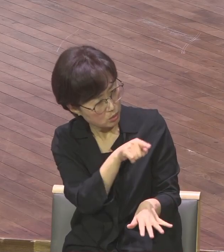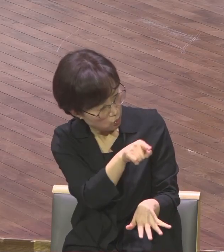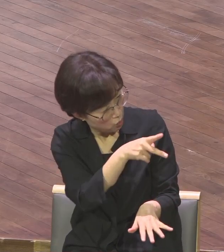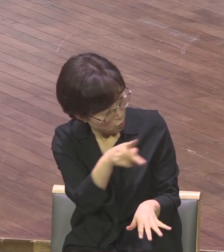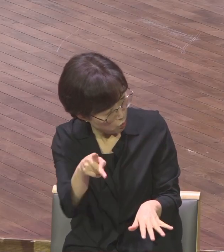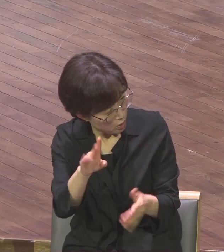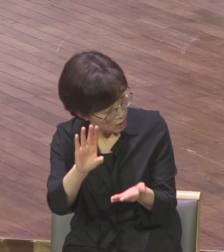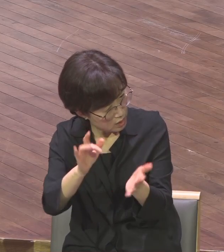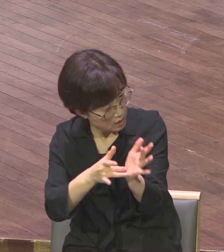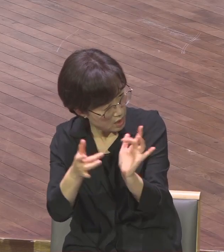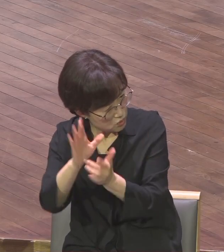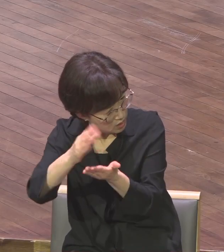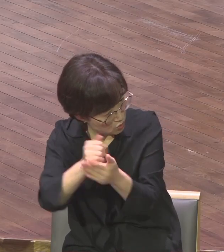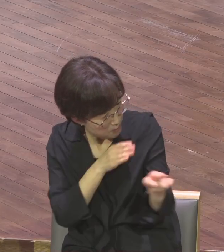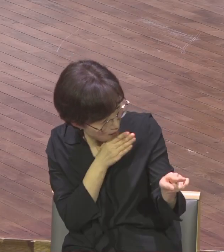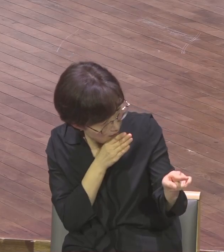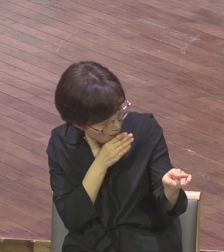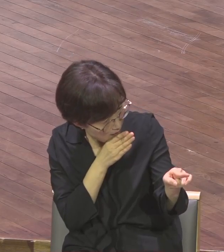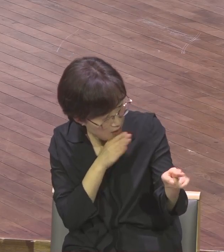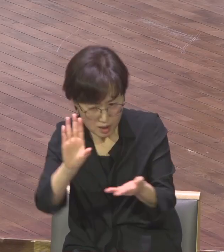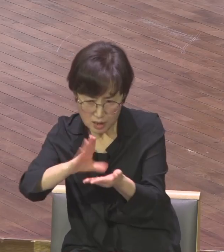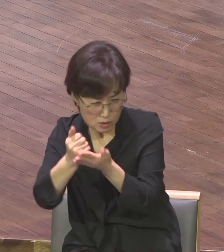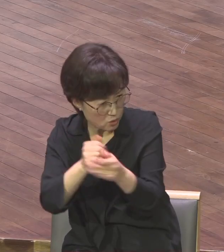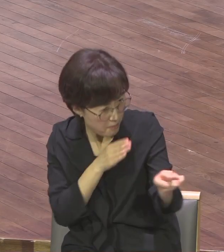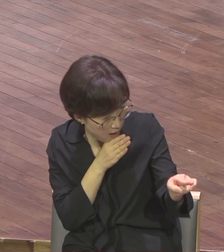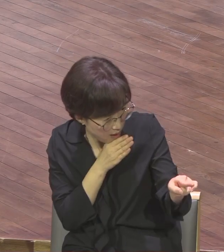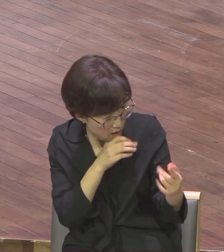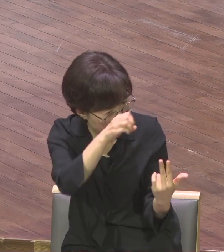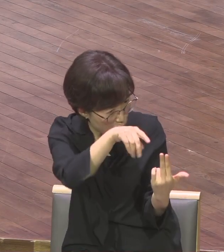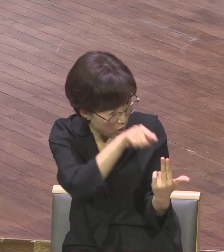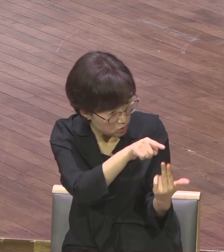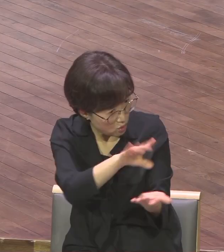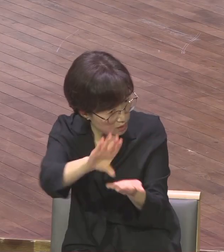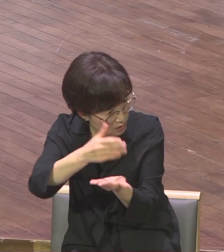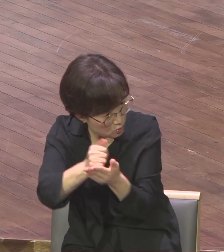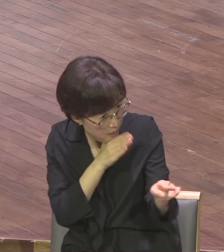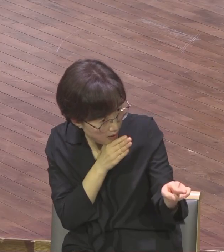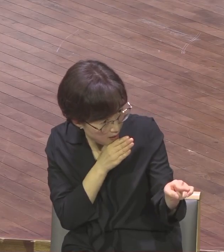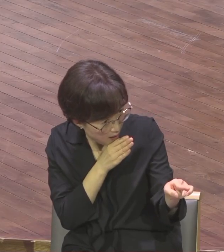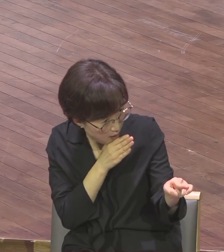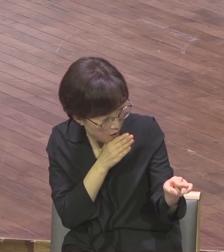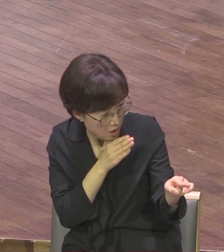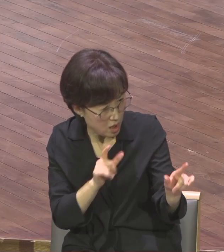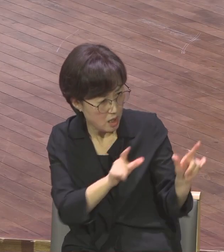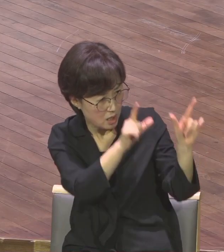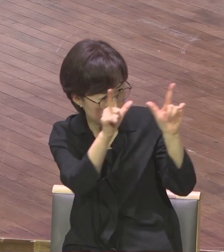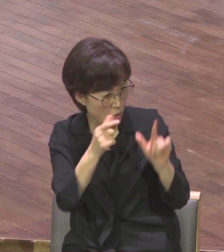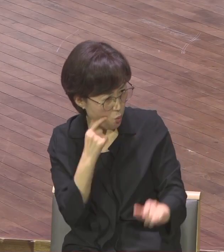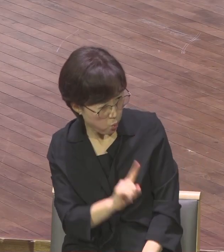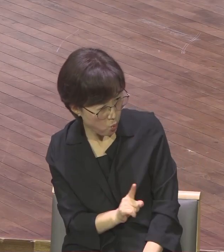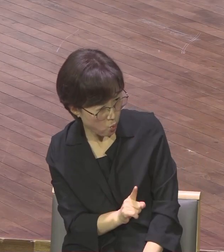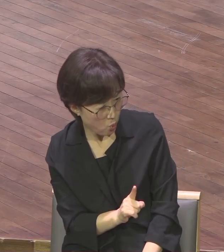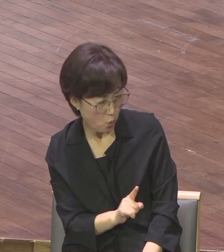아니냐? 저 그리스도 아니냐? 저 사람 저거 어떻게 저렇게 살 수 있어?